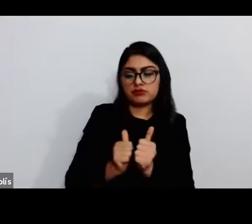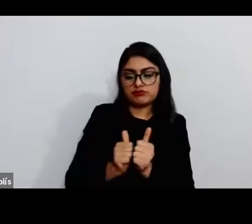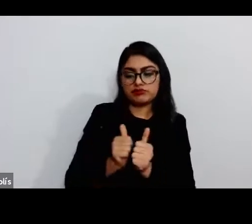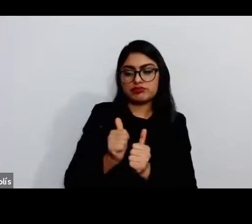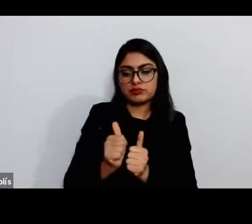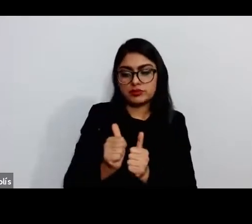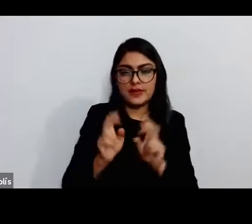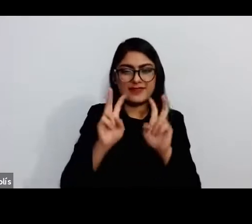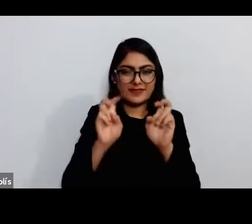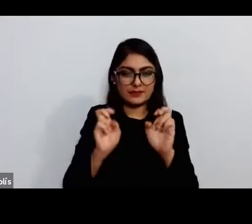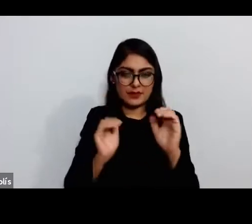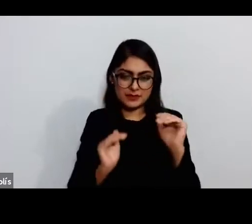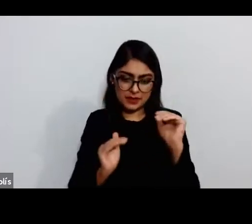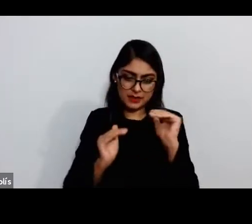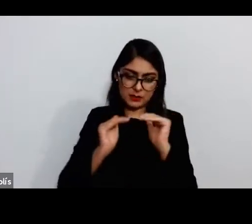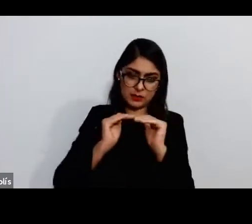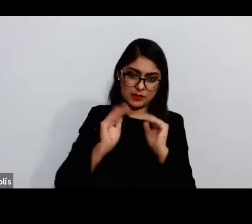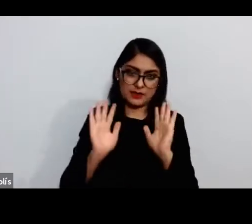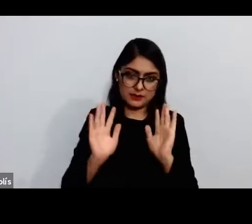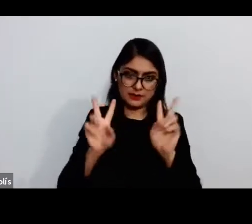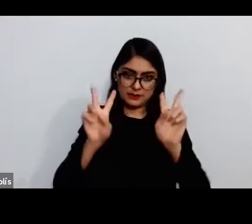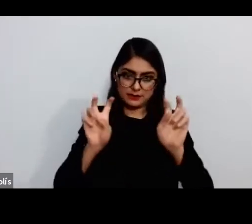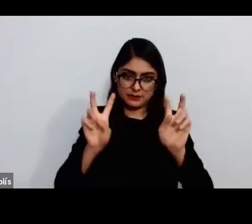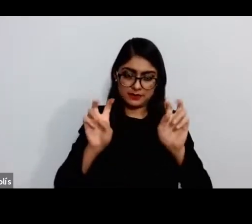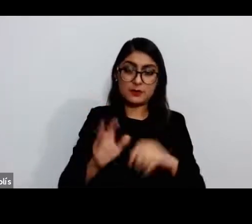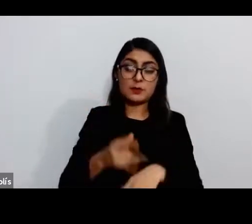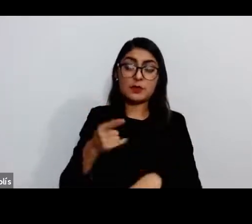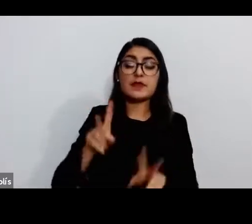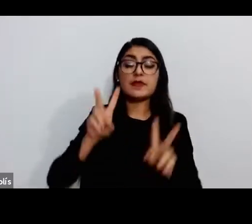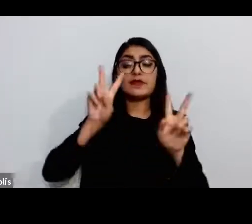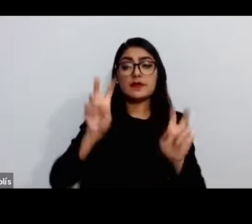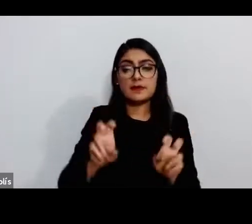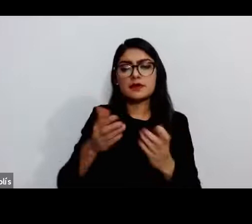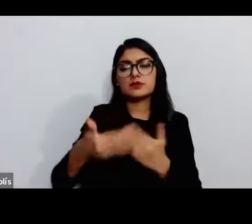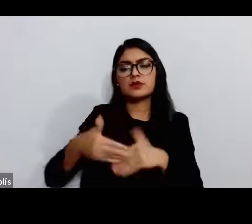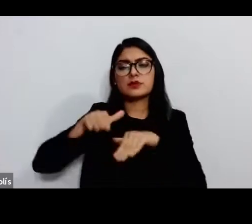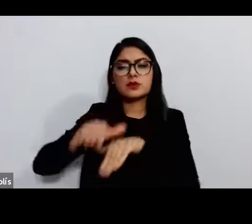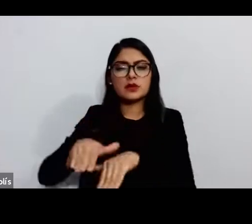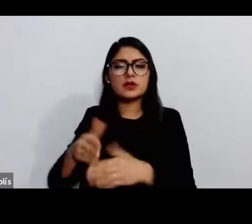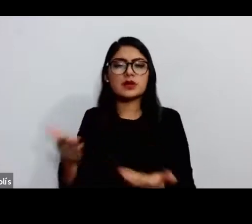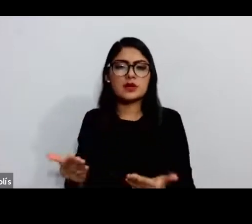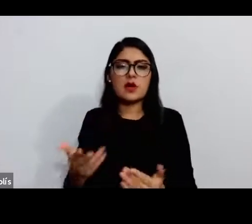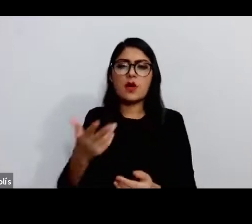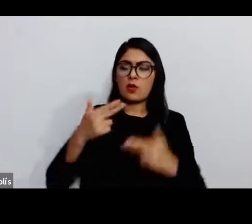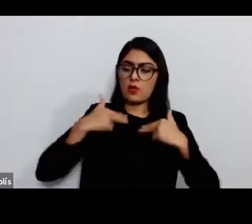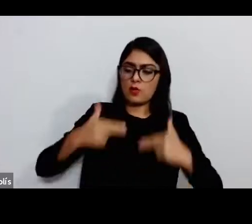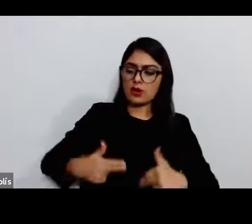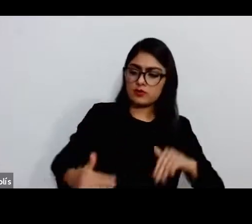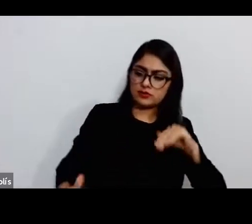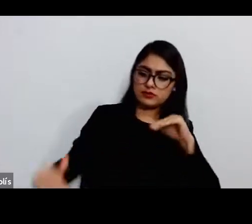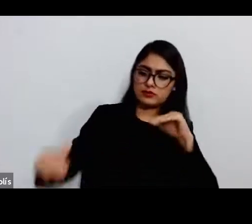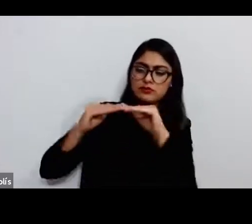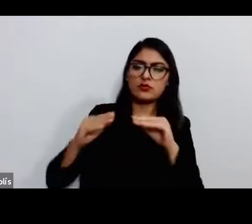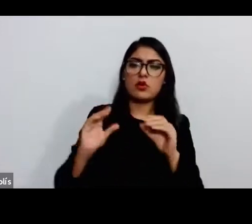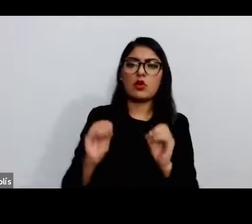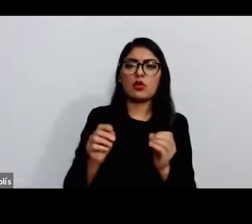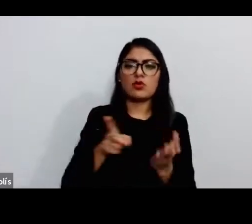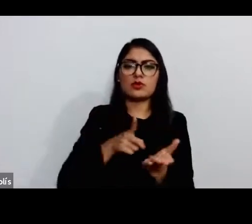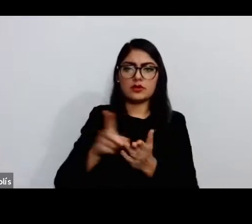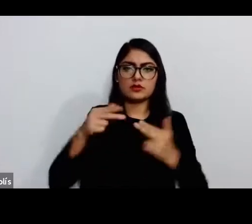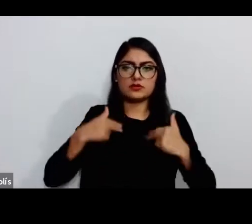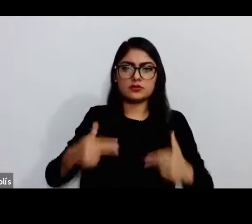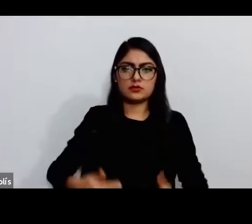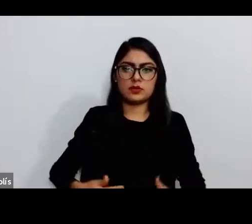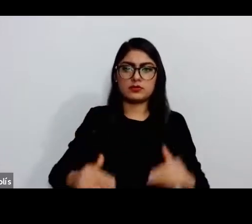igualdad, porque basado en la idea de dignidad humana, basada en la idea de una igualdad esencial de todos los seres humanos, se